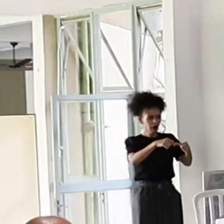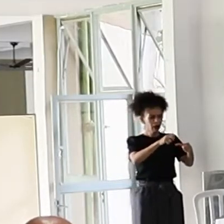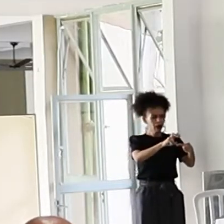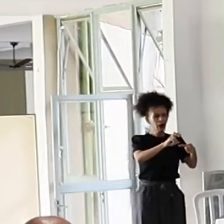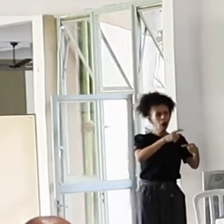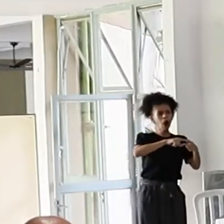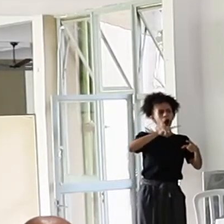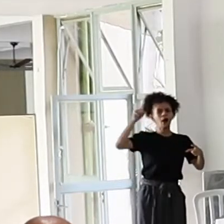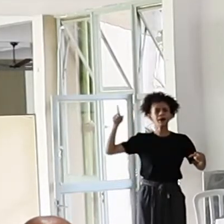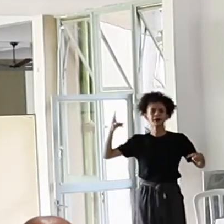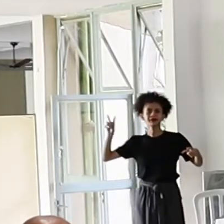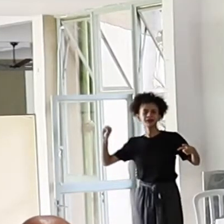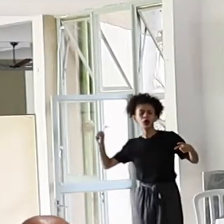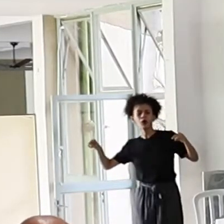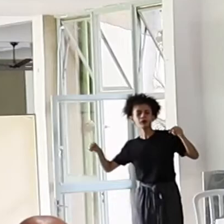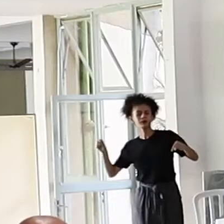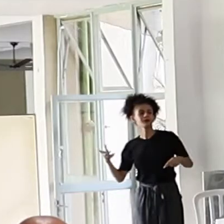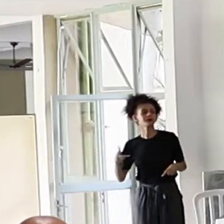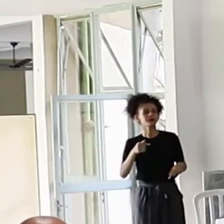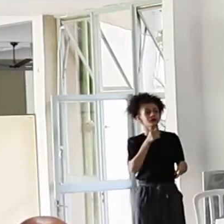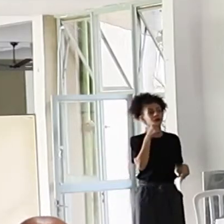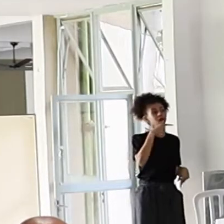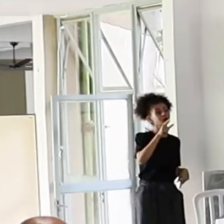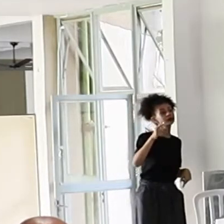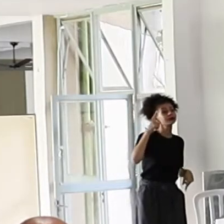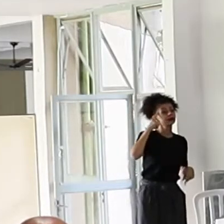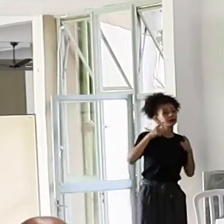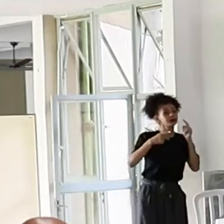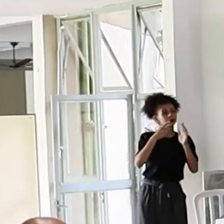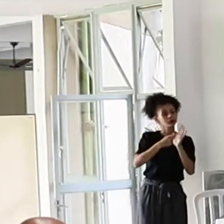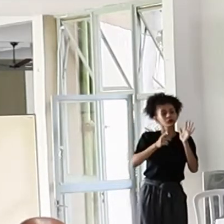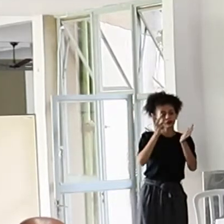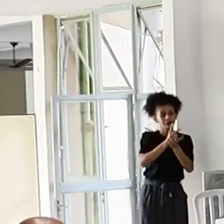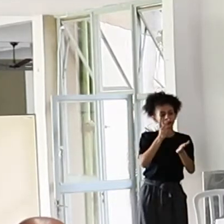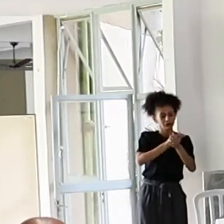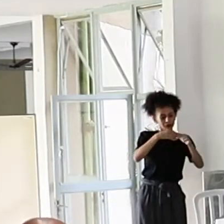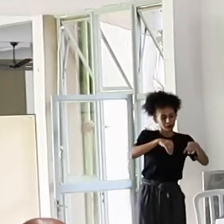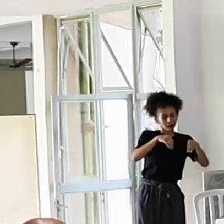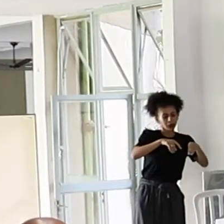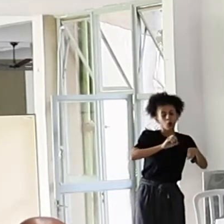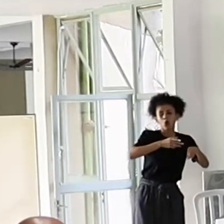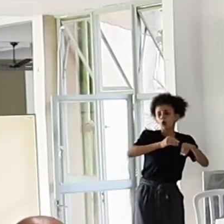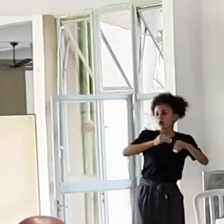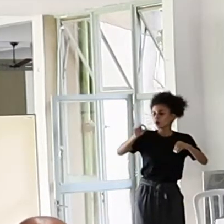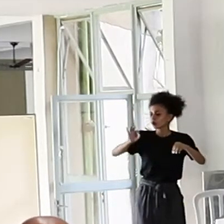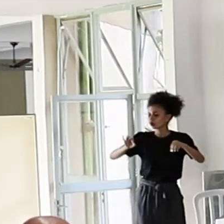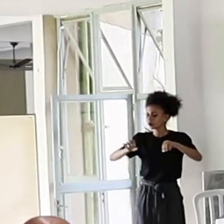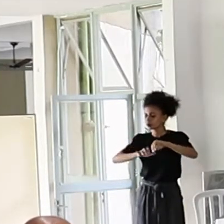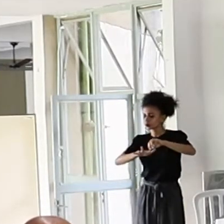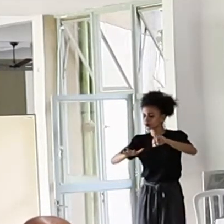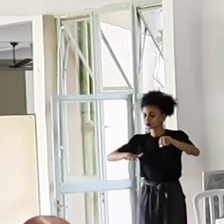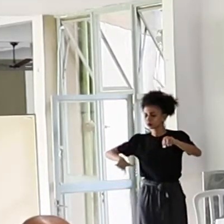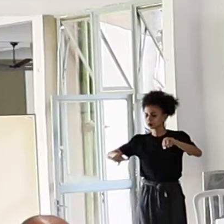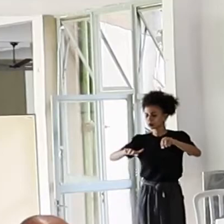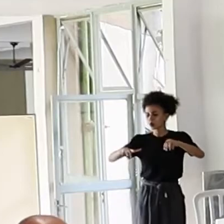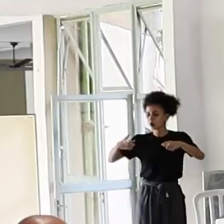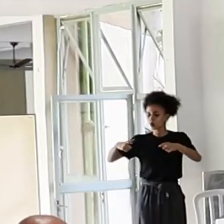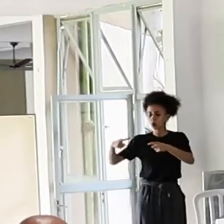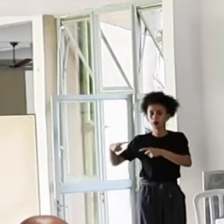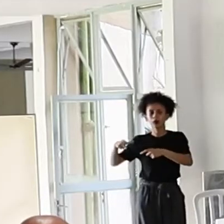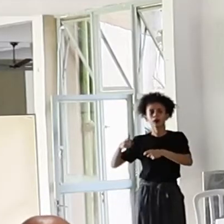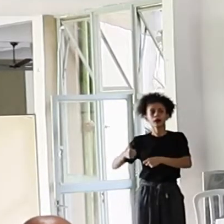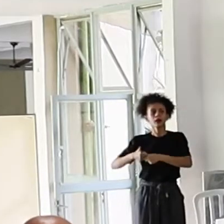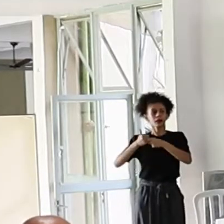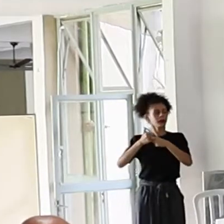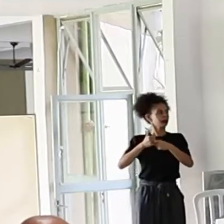na 15 ou na 38 Será se outras iniciativas deveriam estar aqui ou de fato onde é